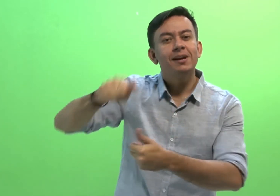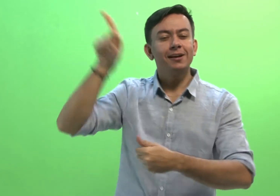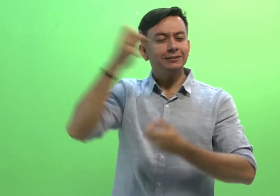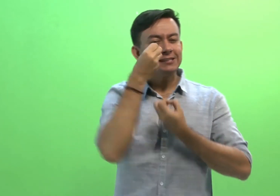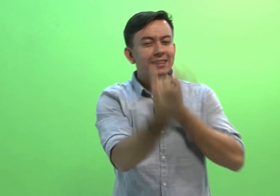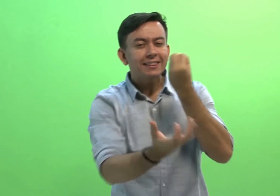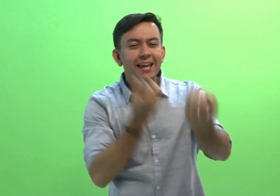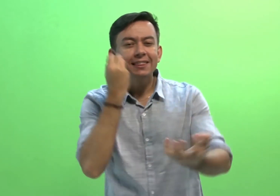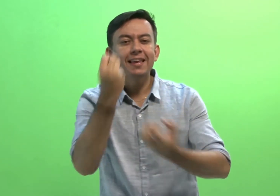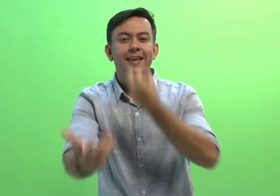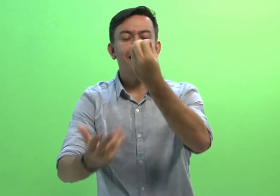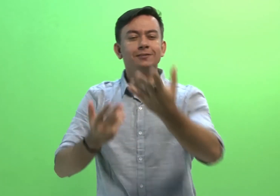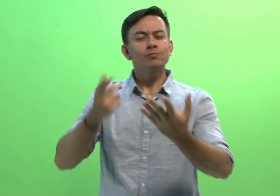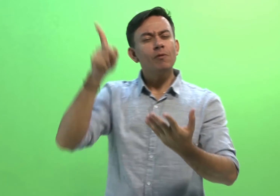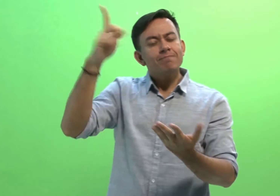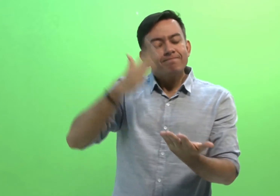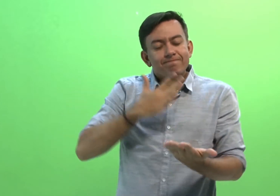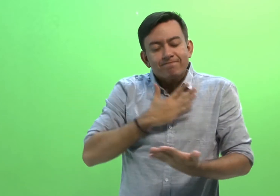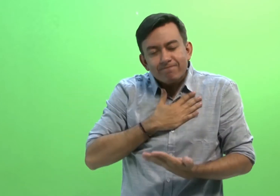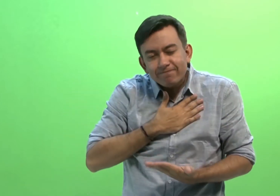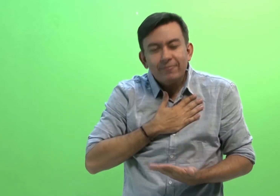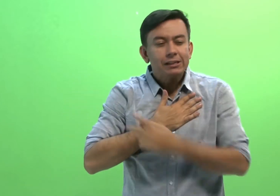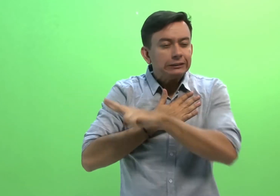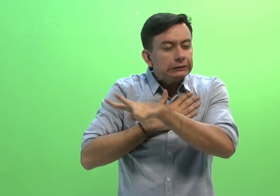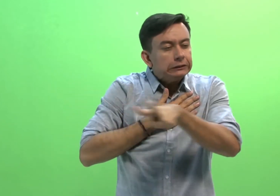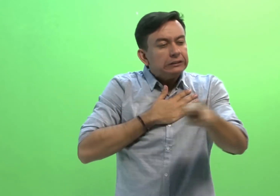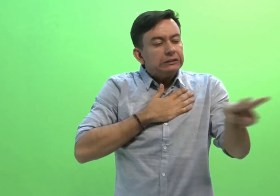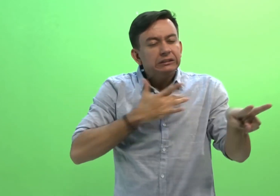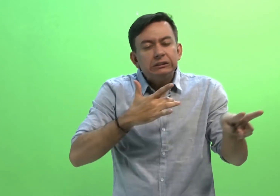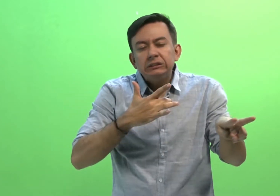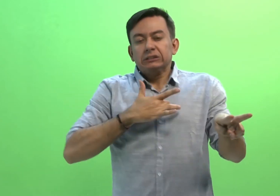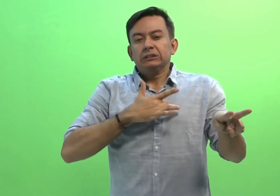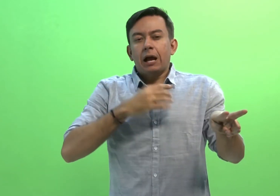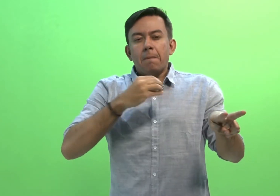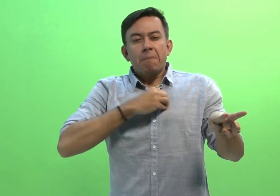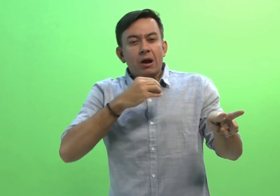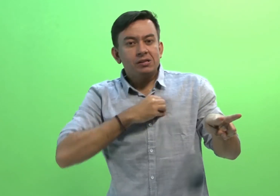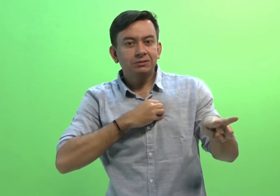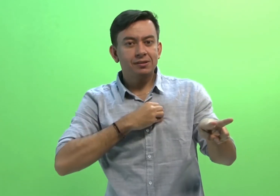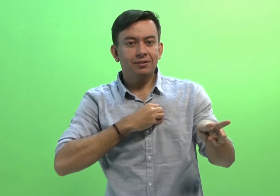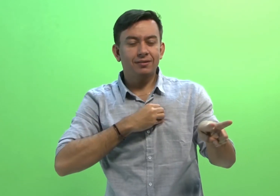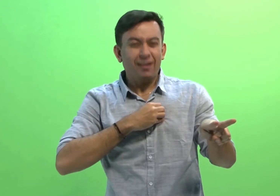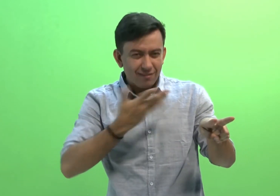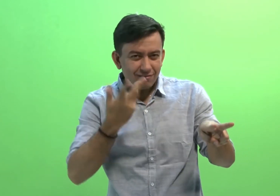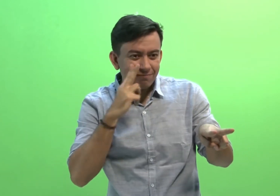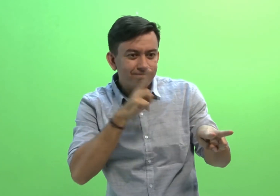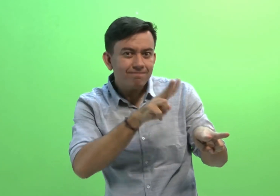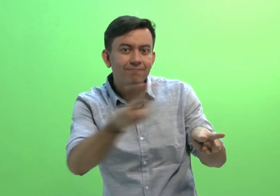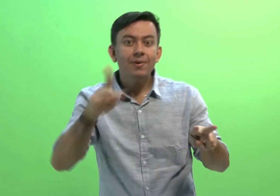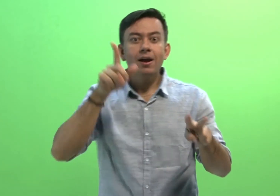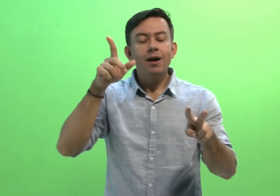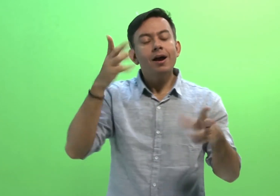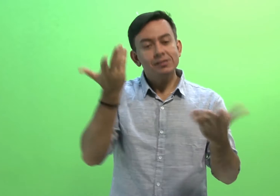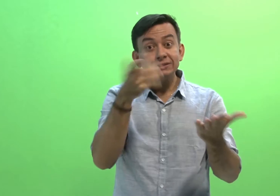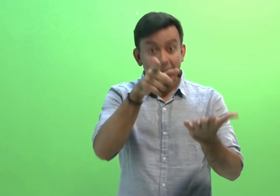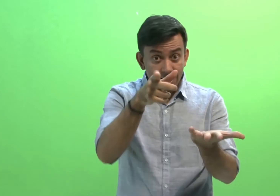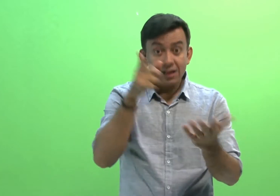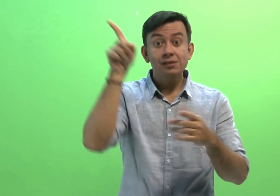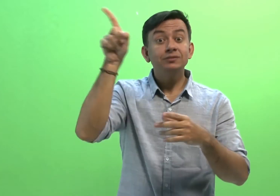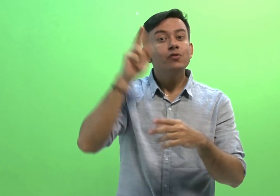e ama todo o mundo. E ele beneficia a todos, ele tem piedade dos pecadores.